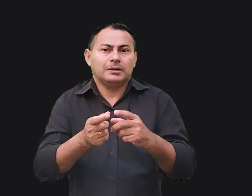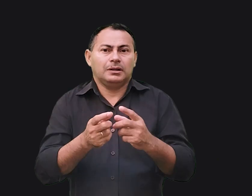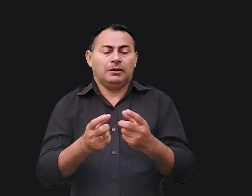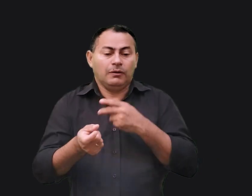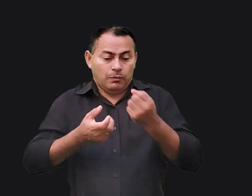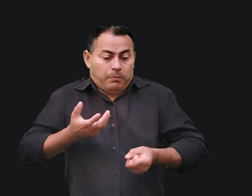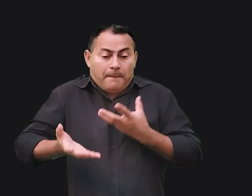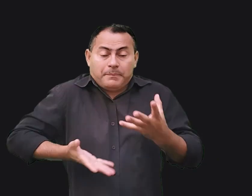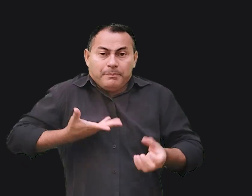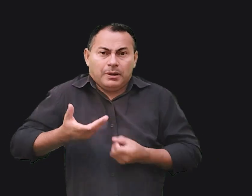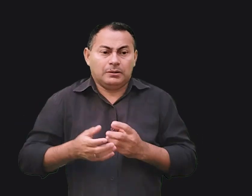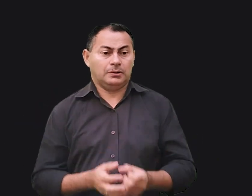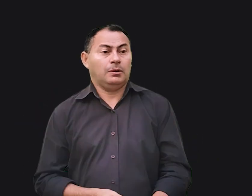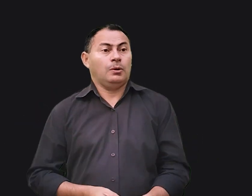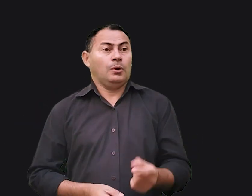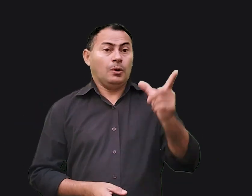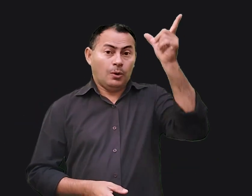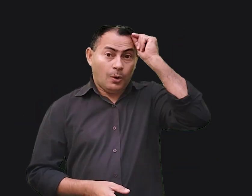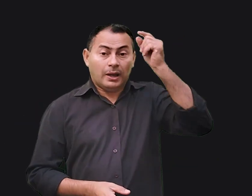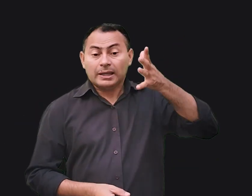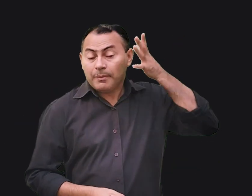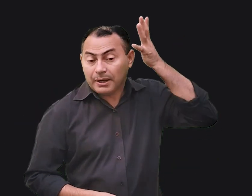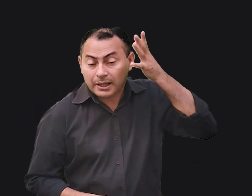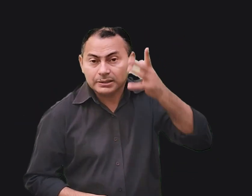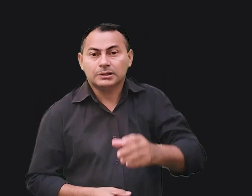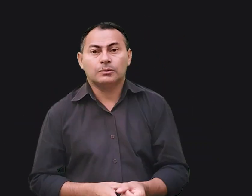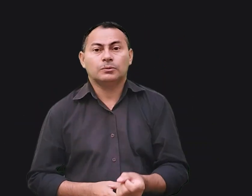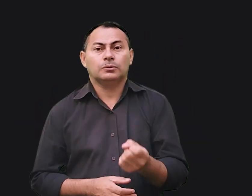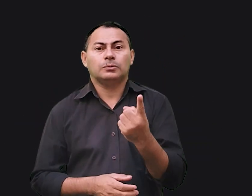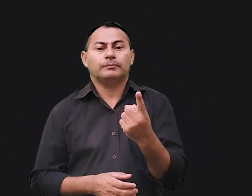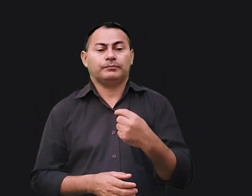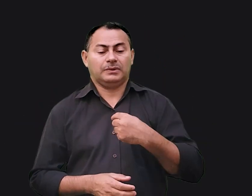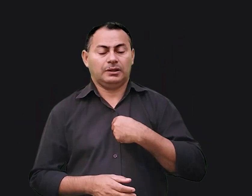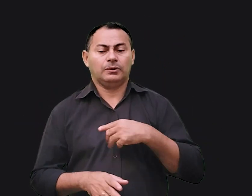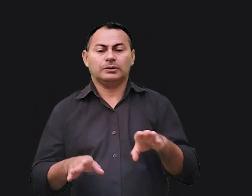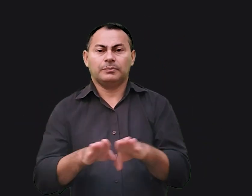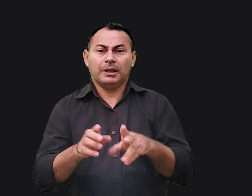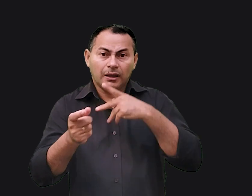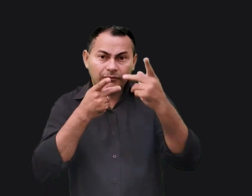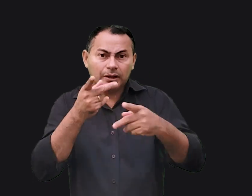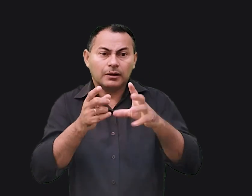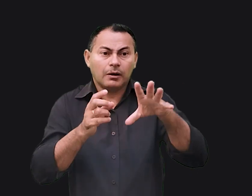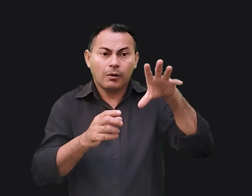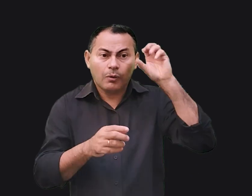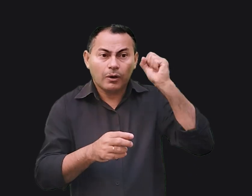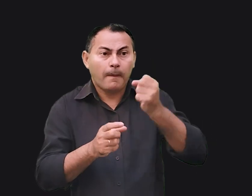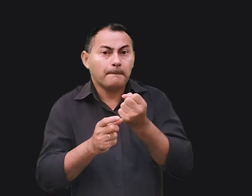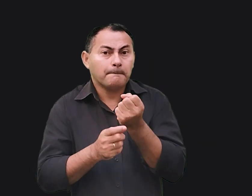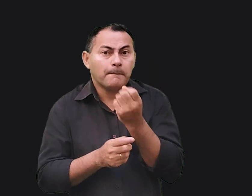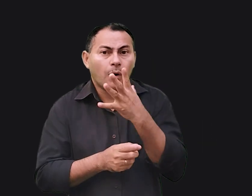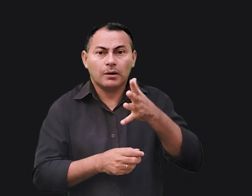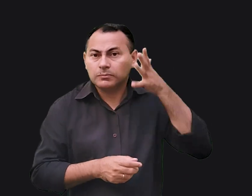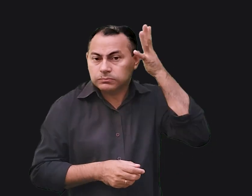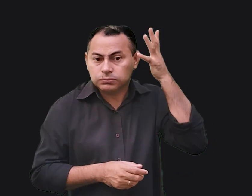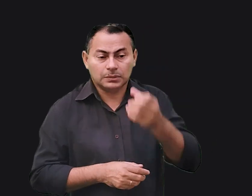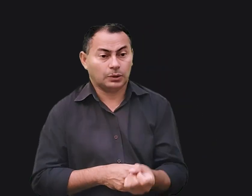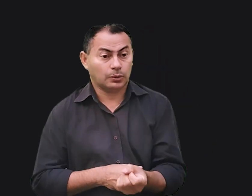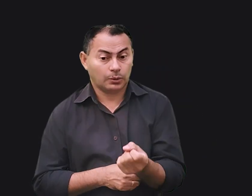ele desabafou: puxa, que pregação! Eu também digo isso quando ouço uma boa pregação. Puxa,